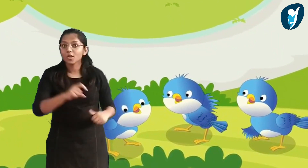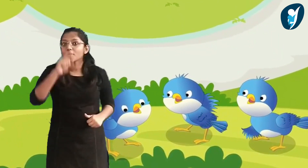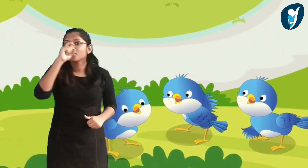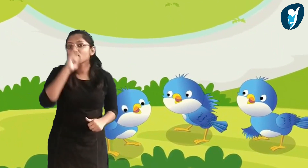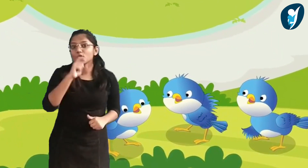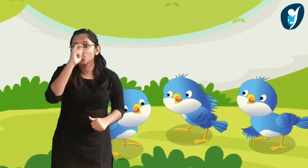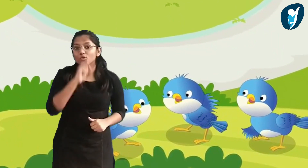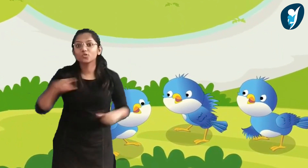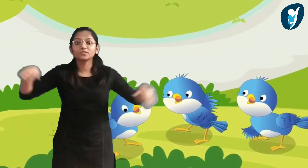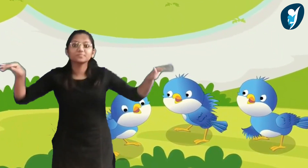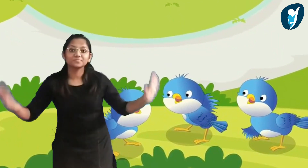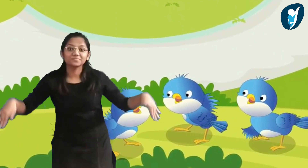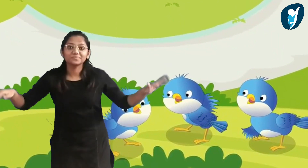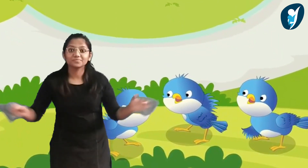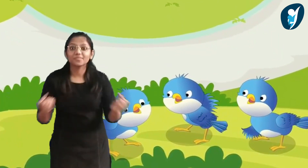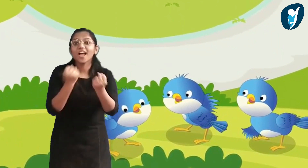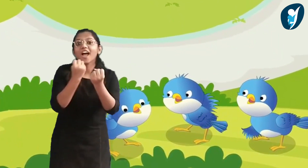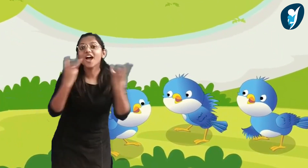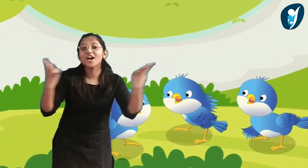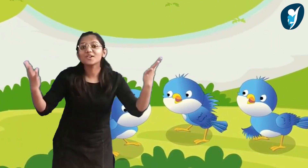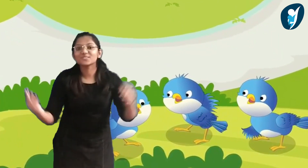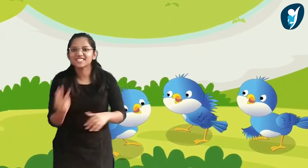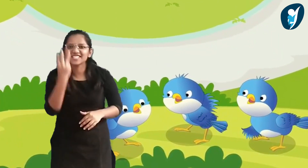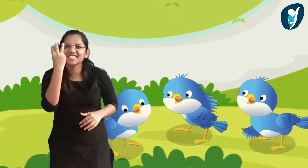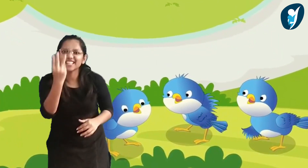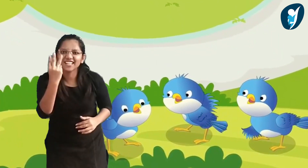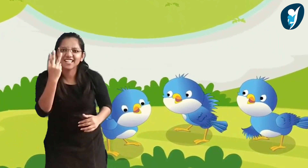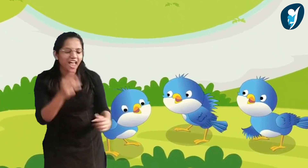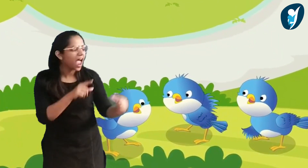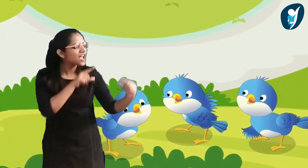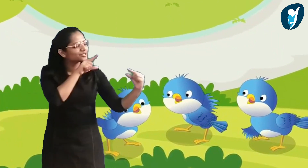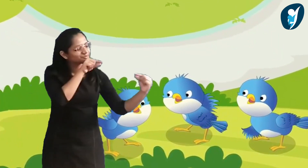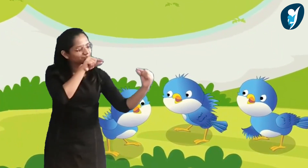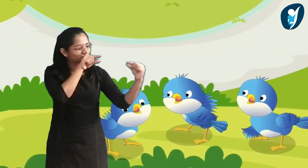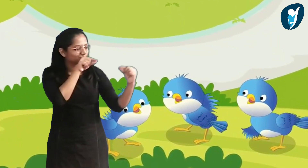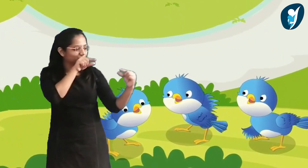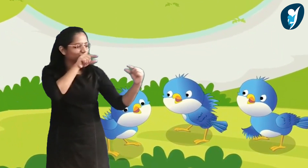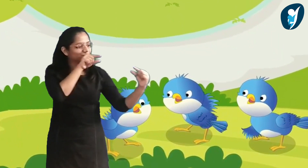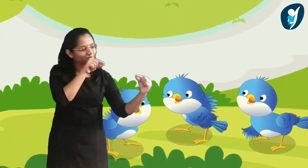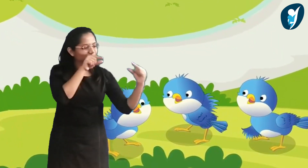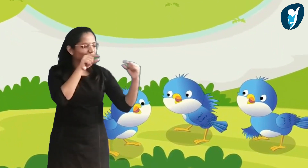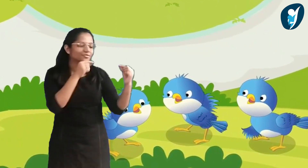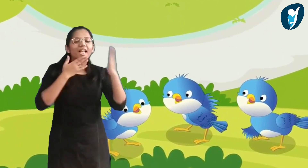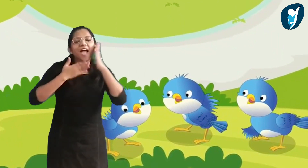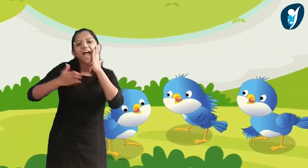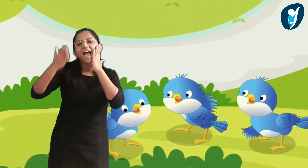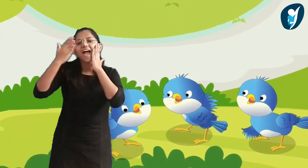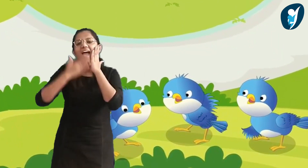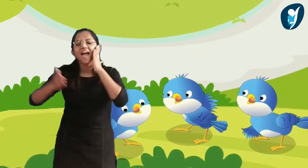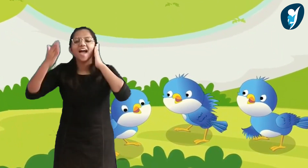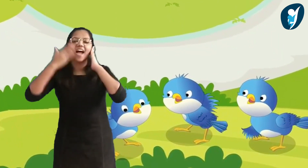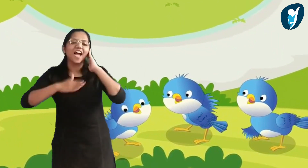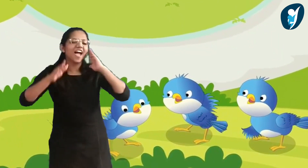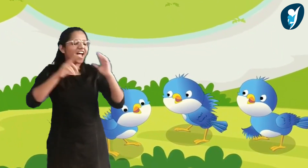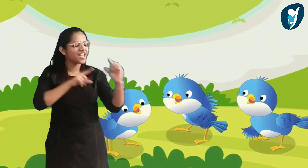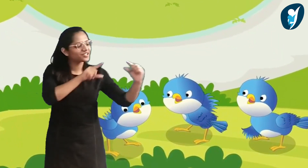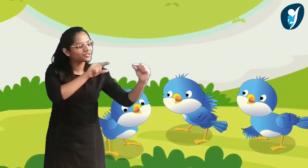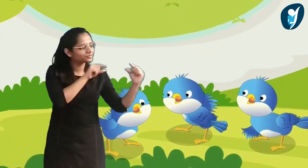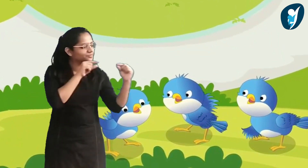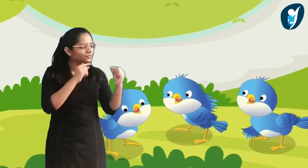बैठी हैं, बातें कर रही हैं। पार्क में बैठी है, बातें